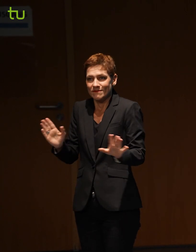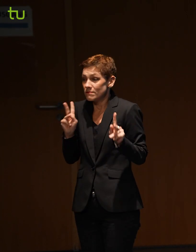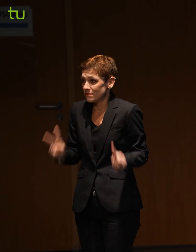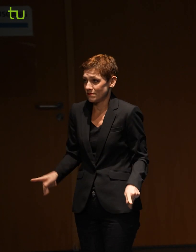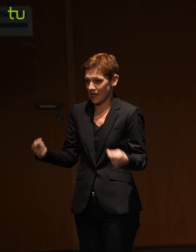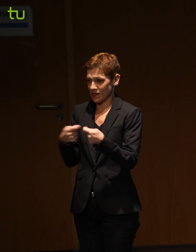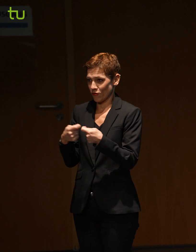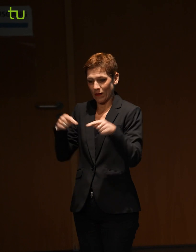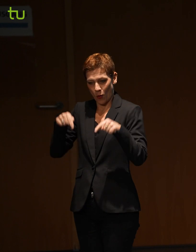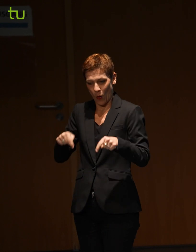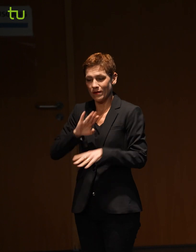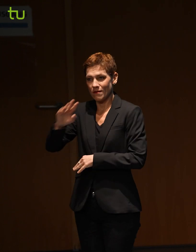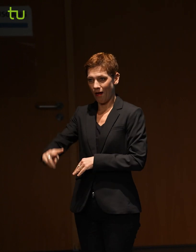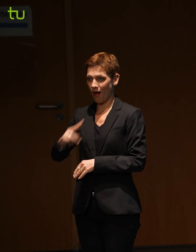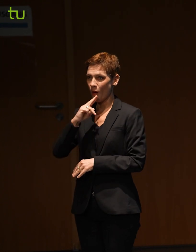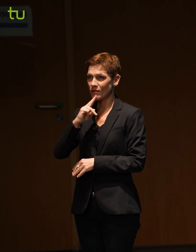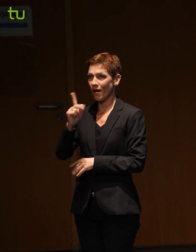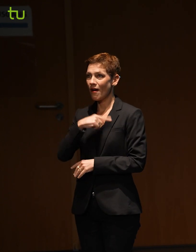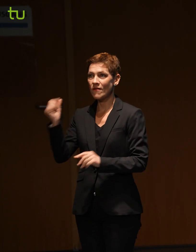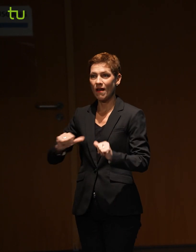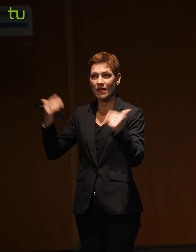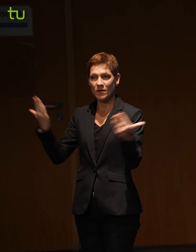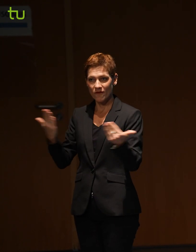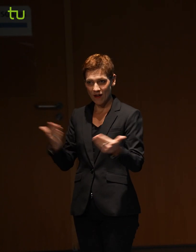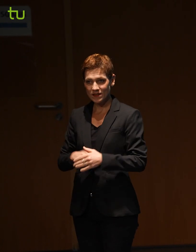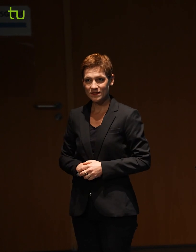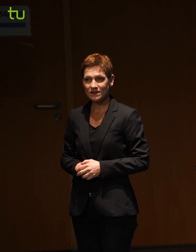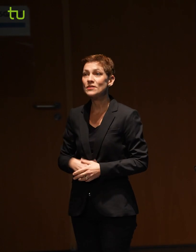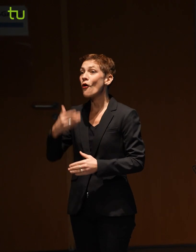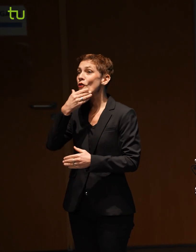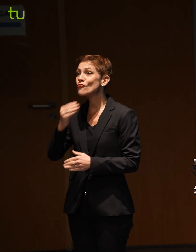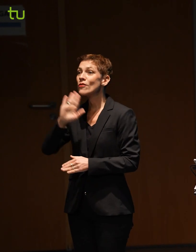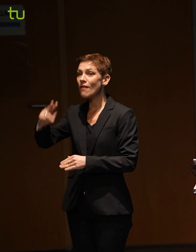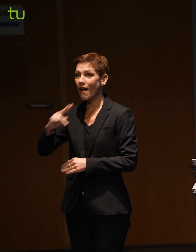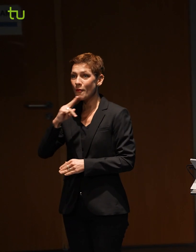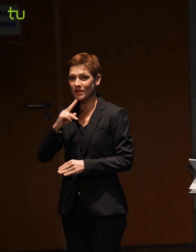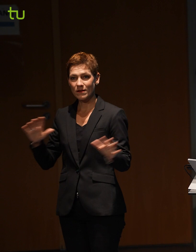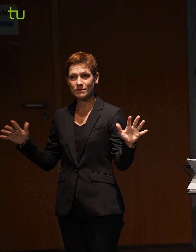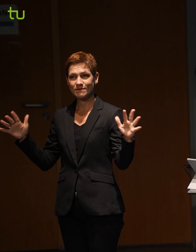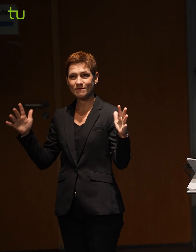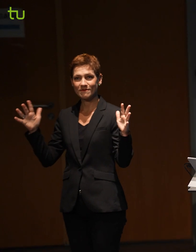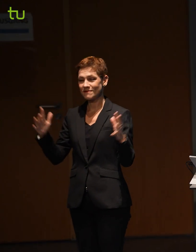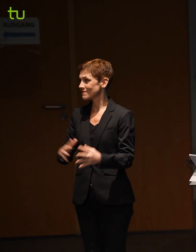gespannt auf das, was wir heute Nachmittag noch erleben, und wünsche uns alle einen unterhaltsamen Nachmittag. Walter.